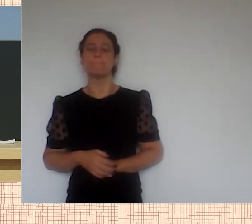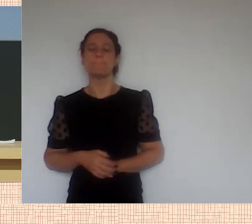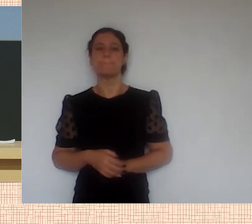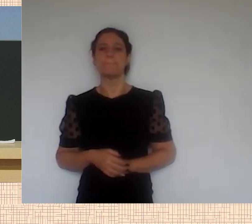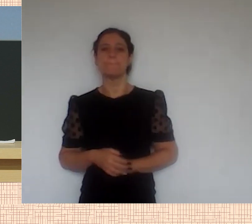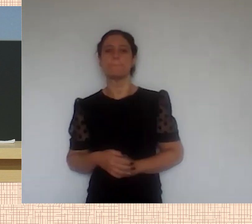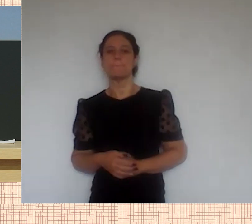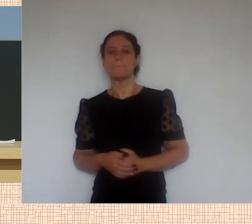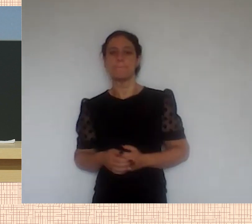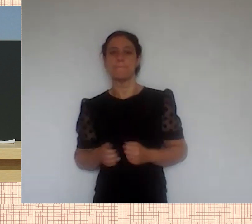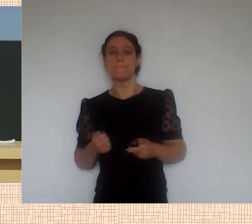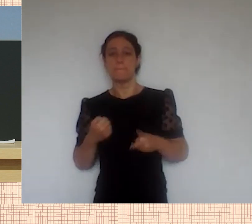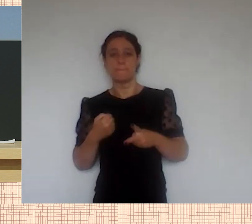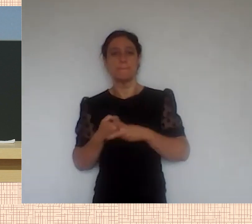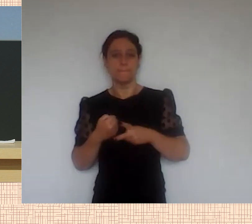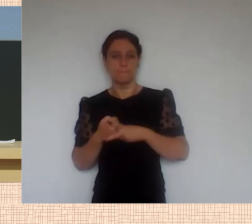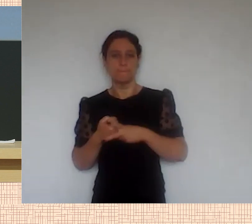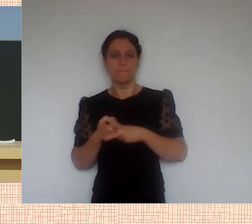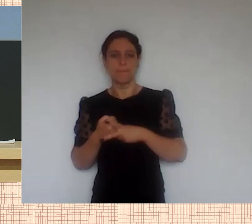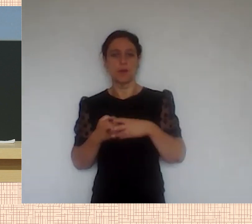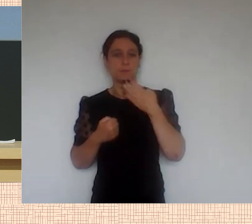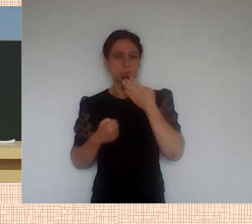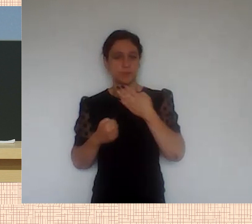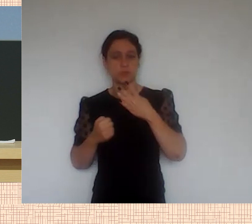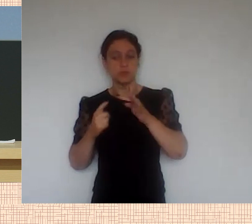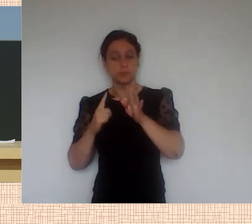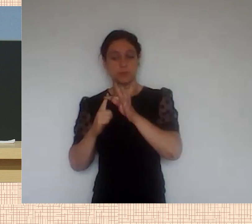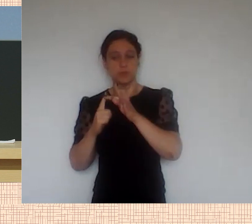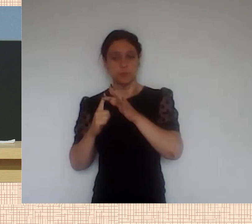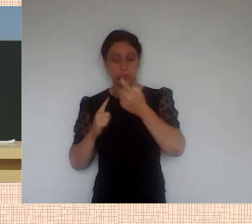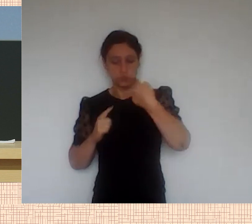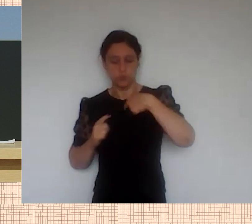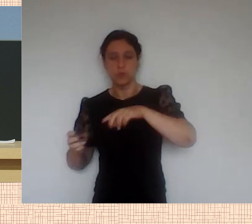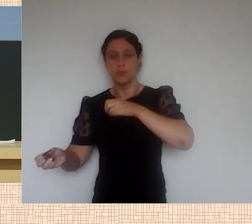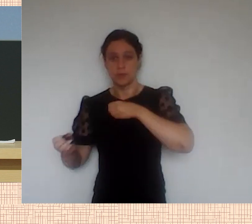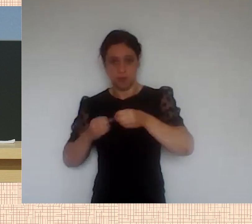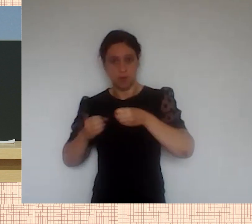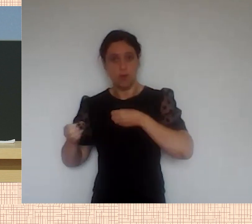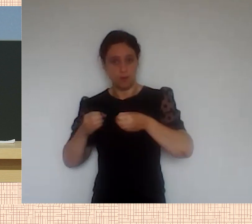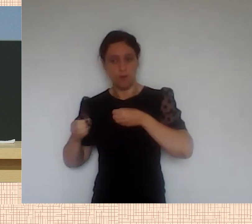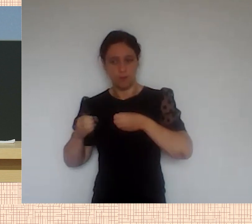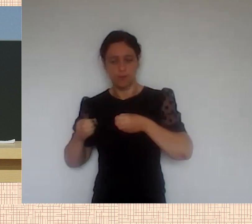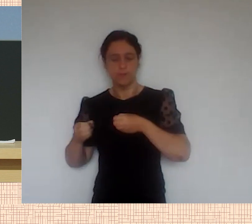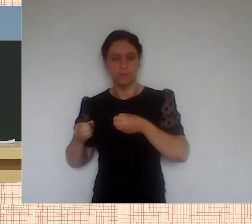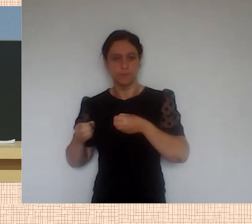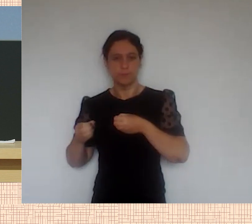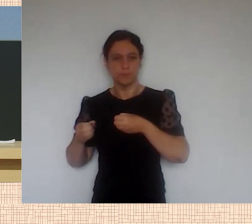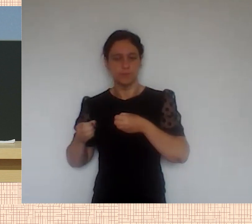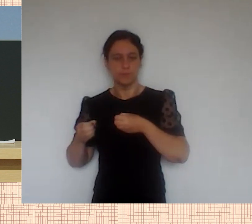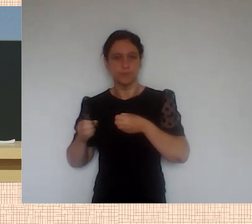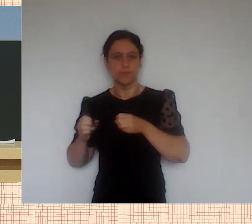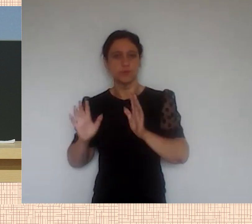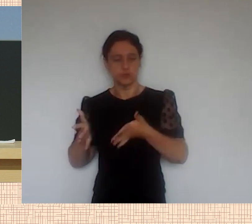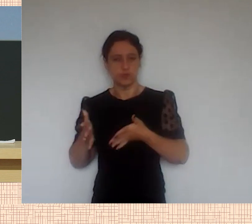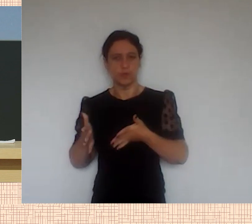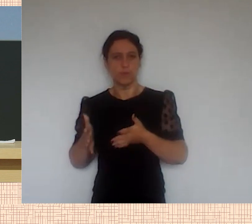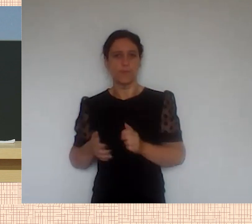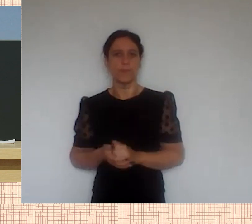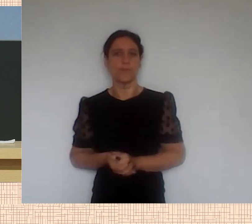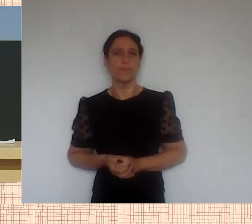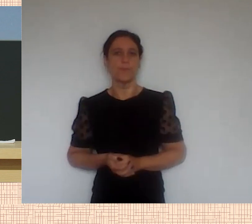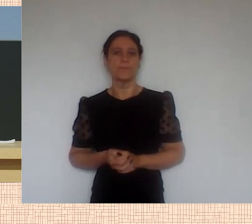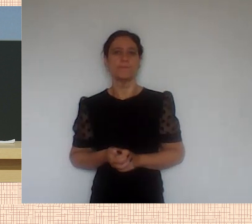já aperfeiçoando na obra do Senhor, na segunda viagem,